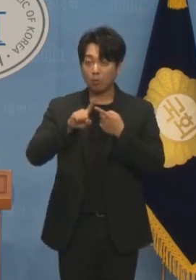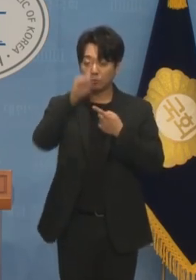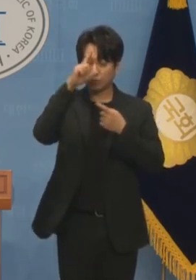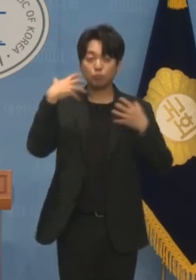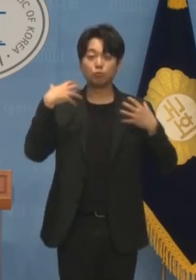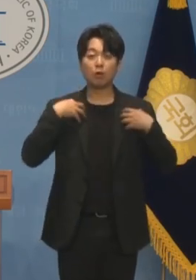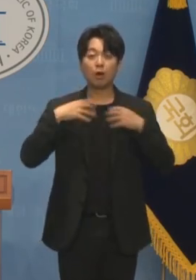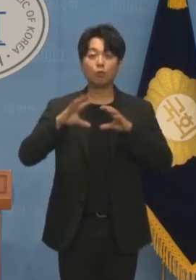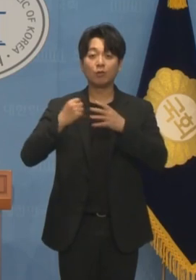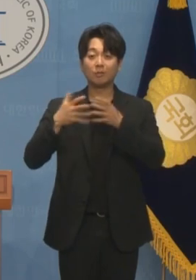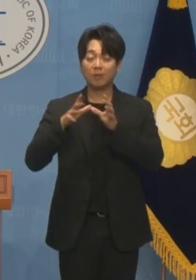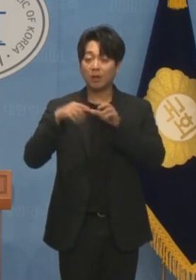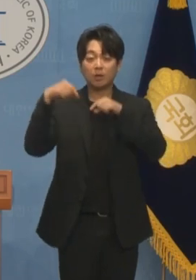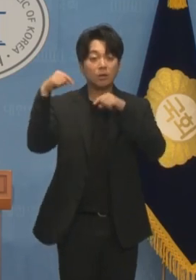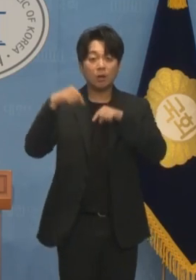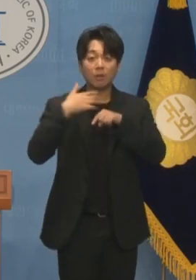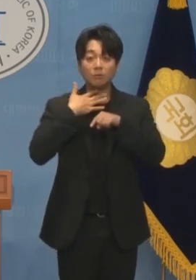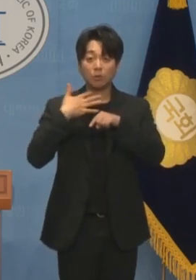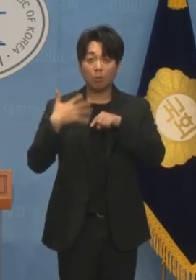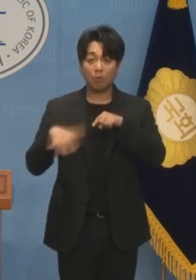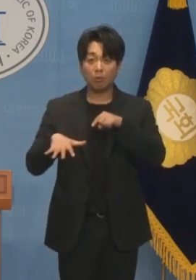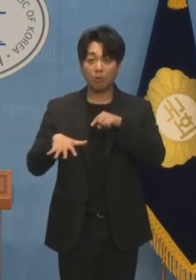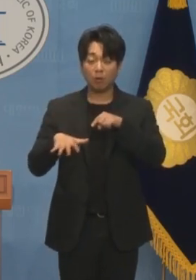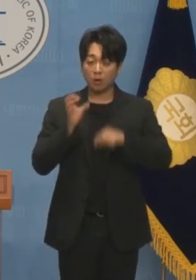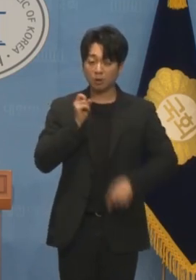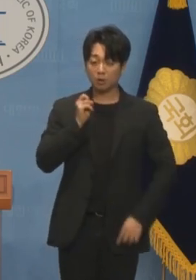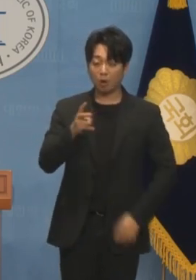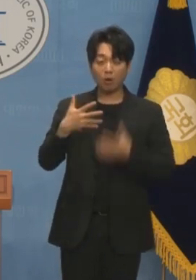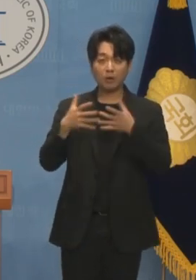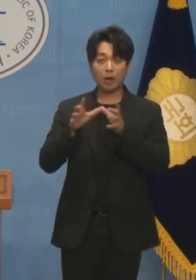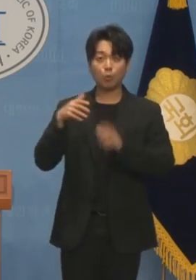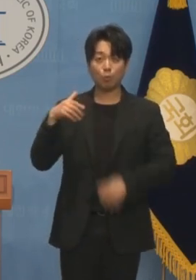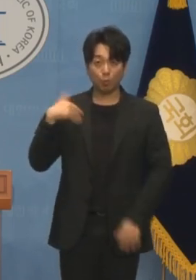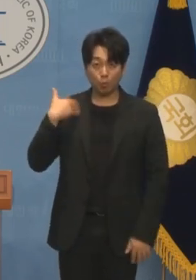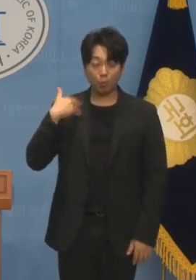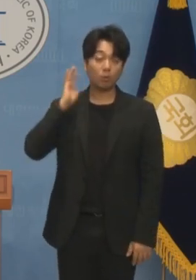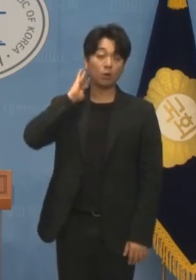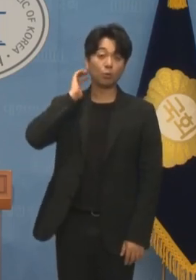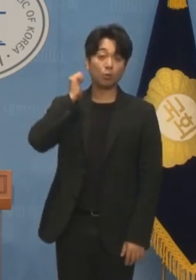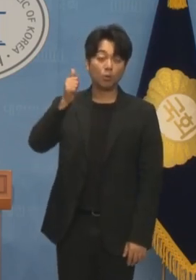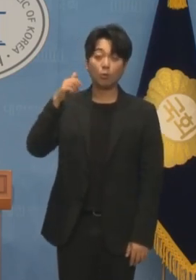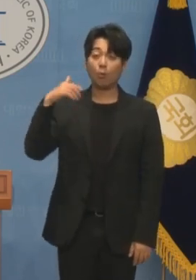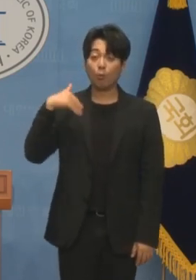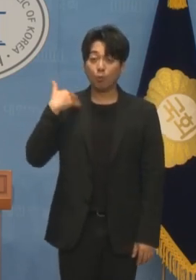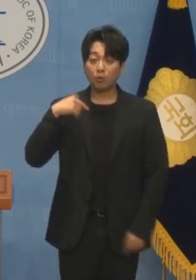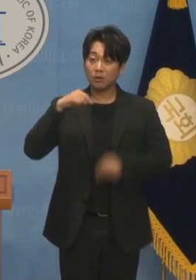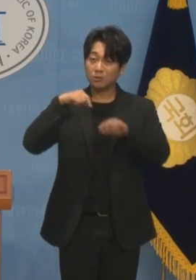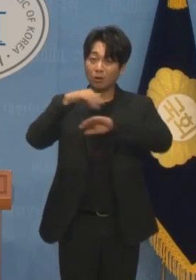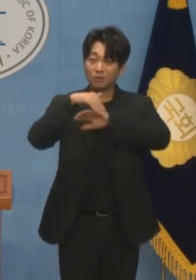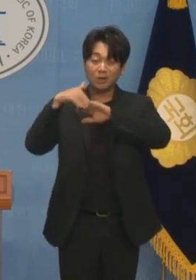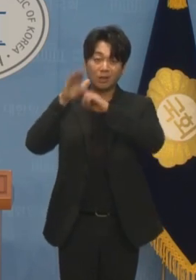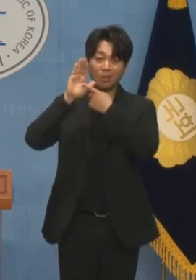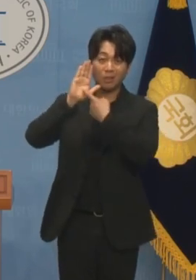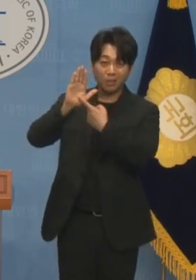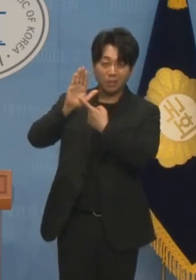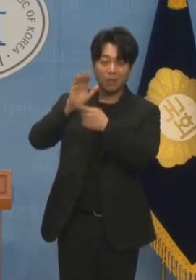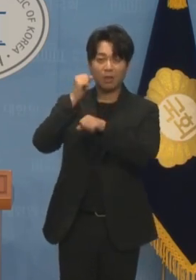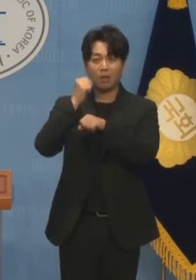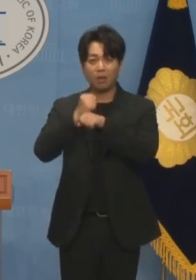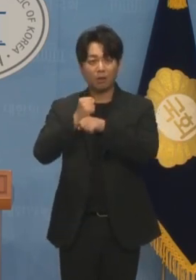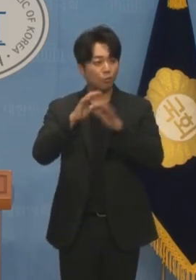것인데 집권 여당도 모르고 대통령도 모르는 정부정책 책 어떻게 탄생하고 국민